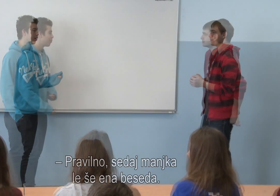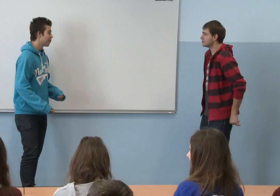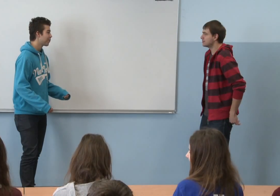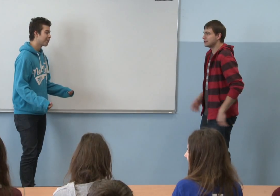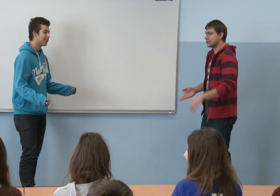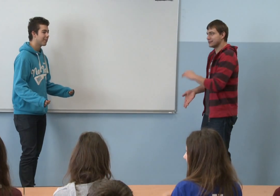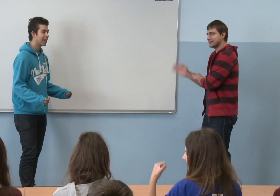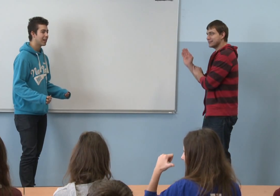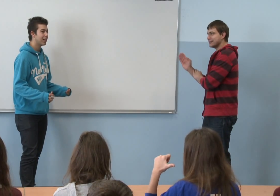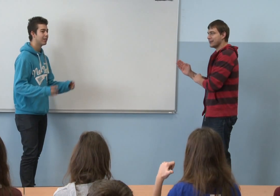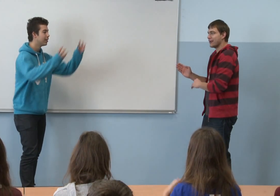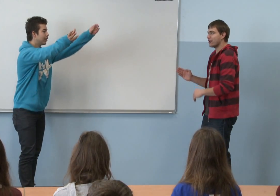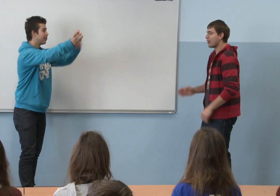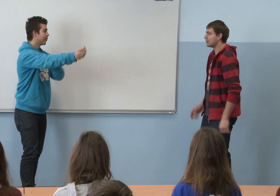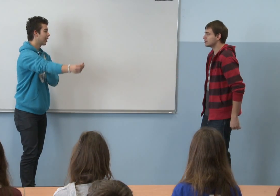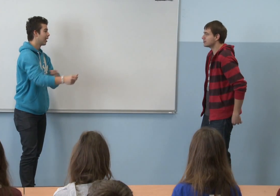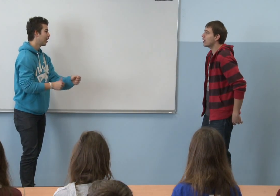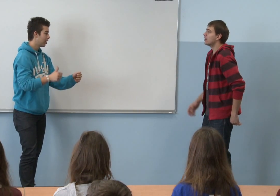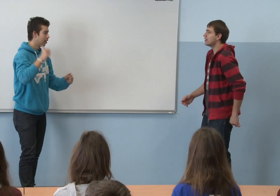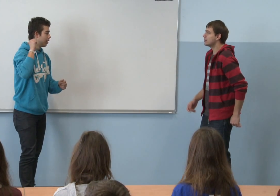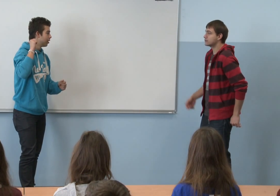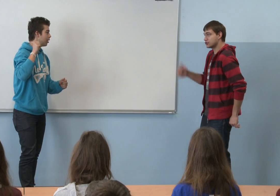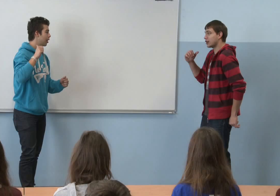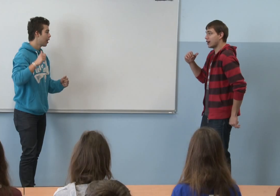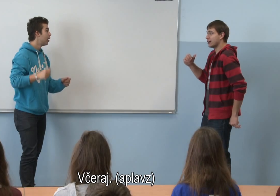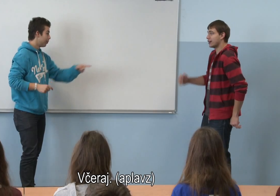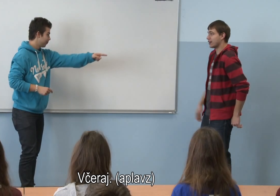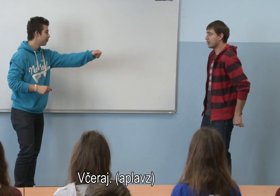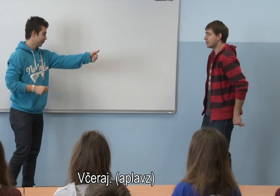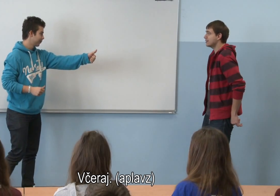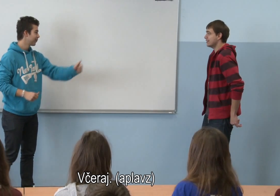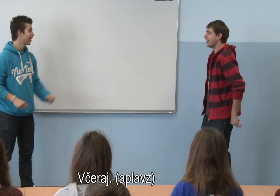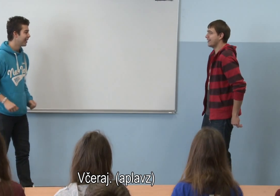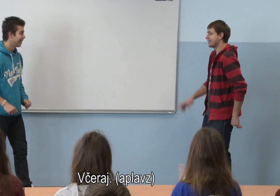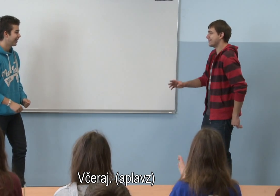Ja, daj prste, on ne vidi, če bo videl prste, mogoče bo vedel. Včeraj.